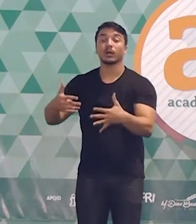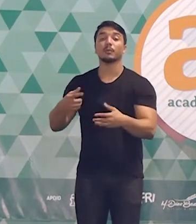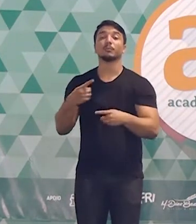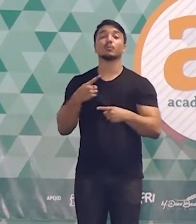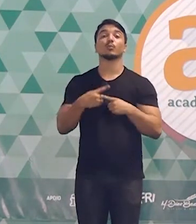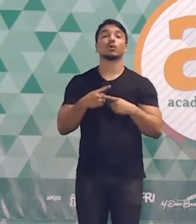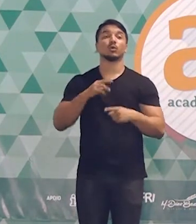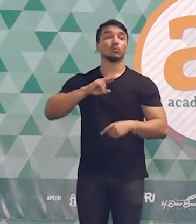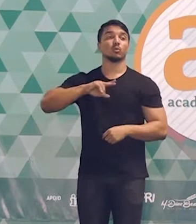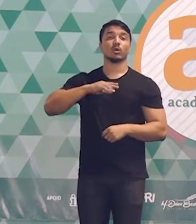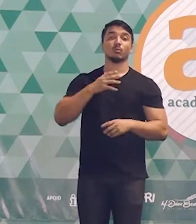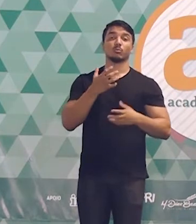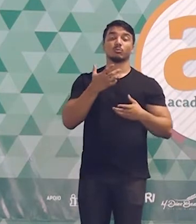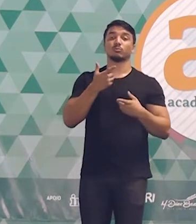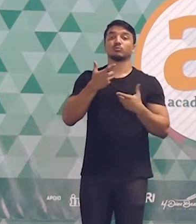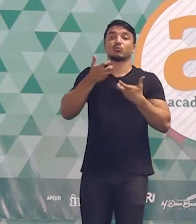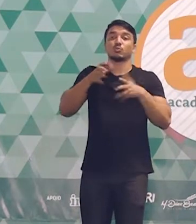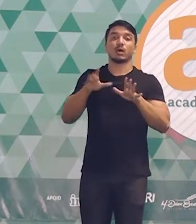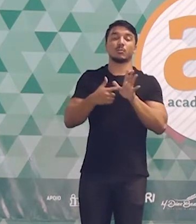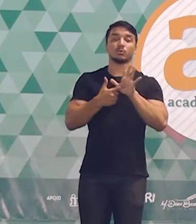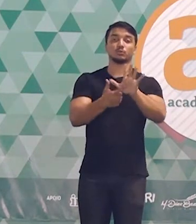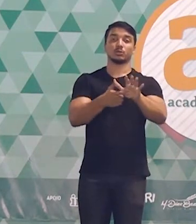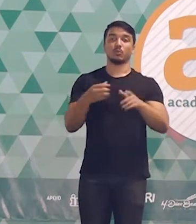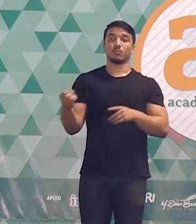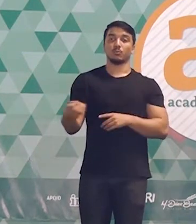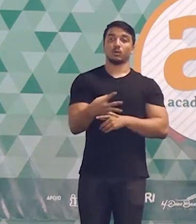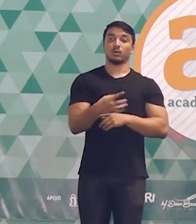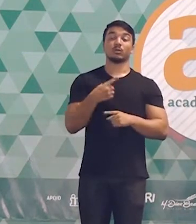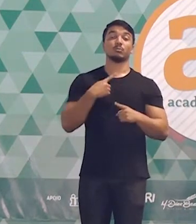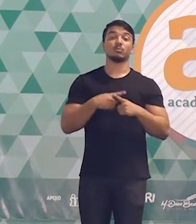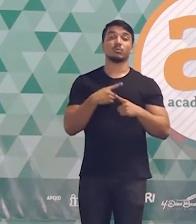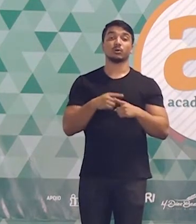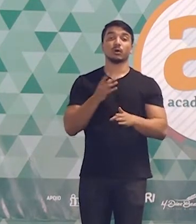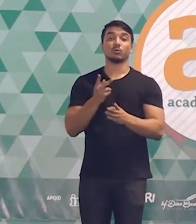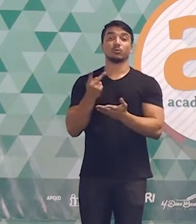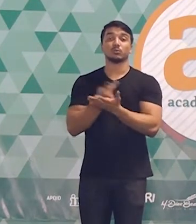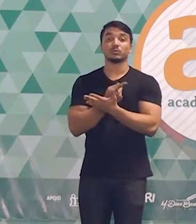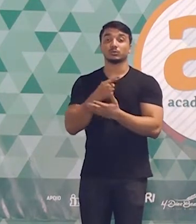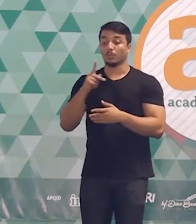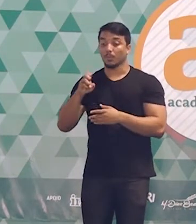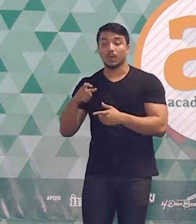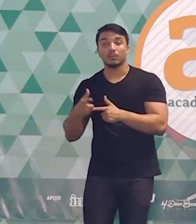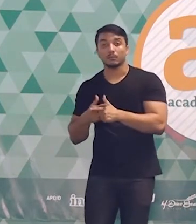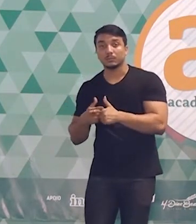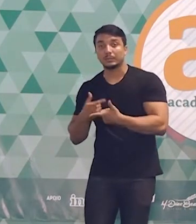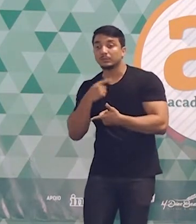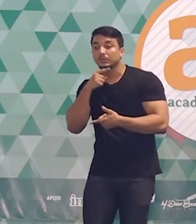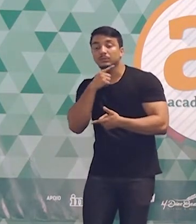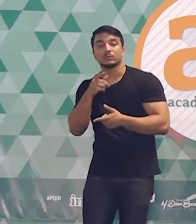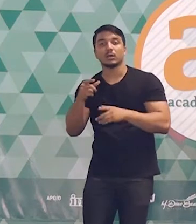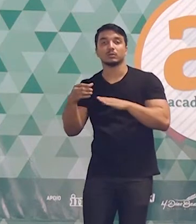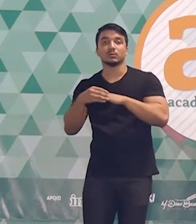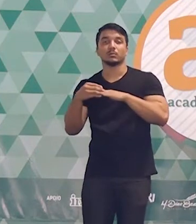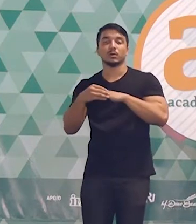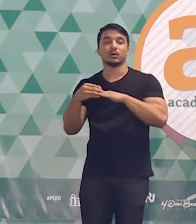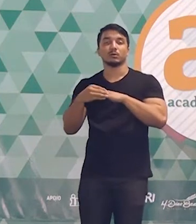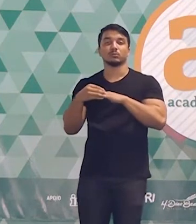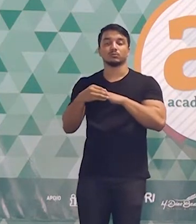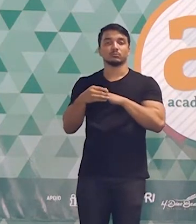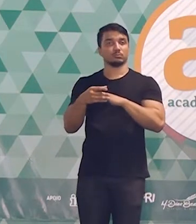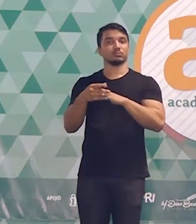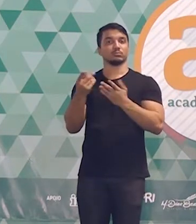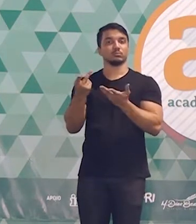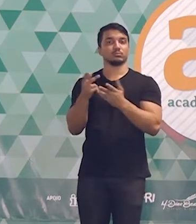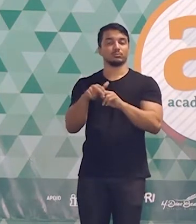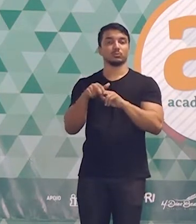sandália, não porque queria se mostrar moderno, mas porque havia machucado o pé e não podia calçar sapato. Então